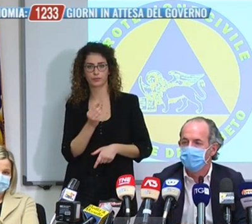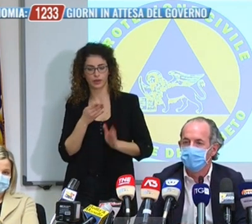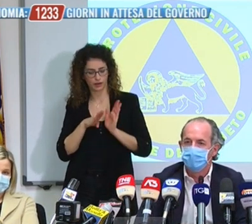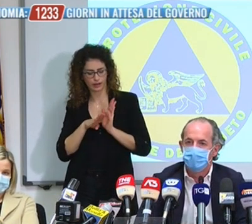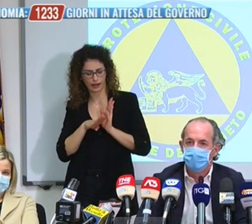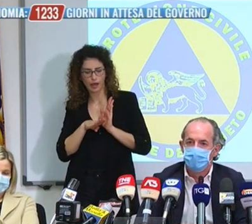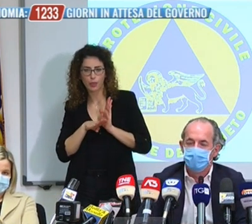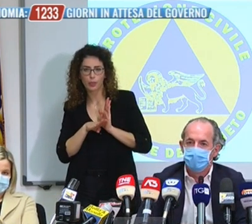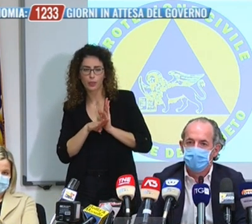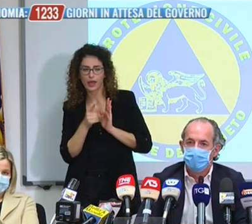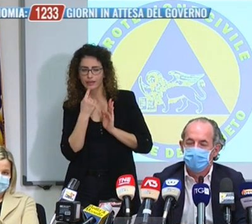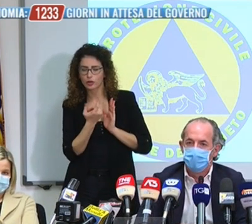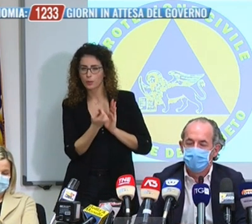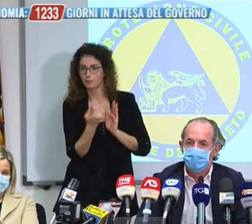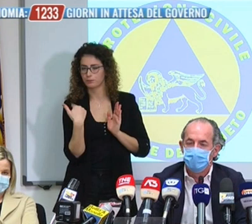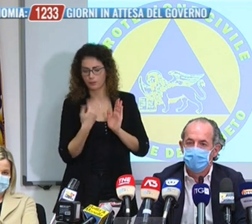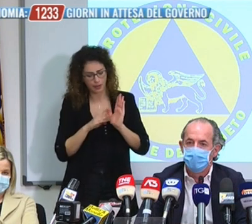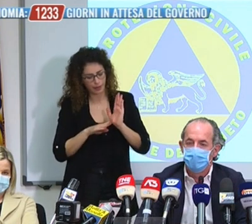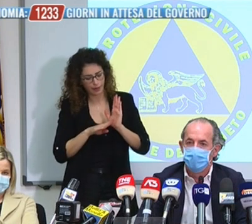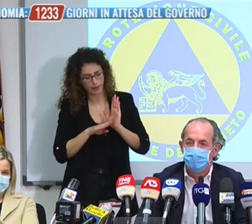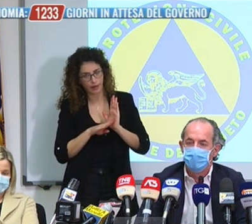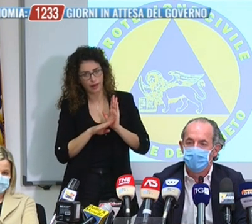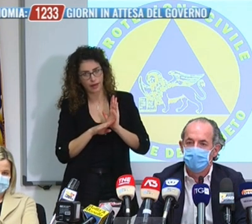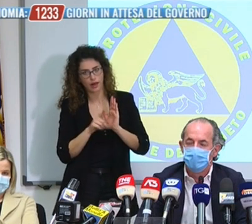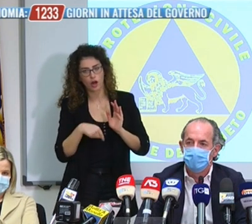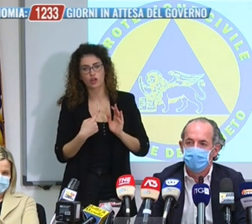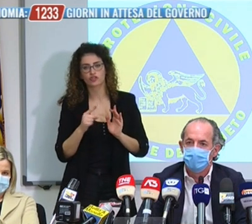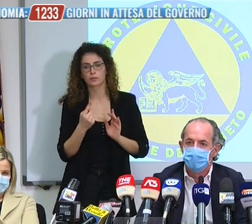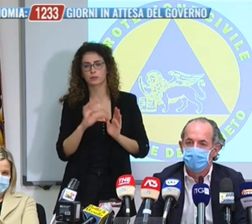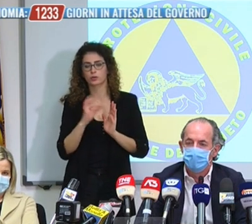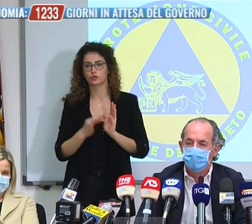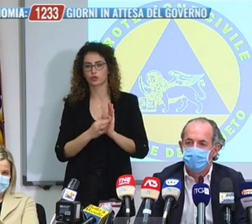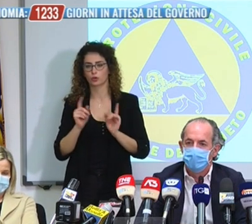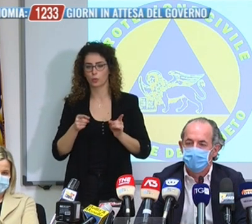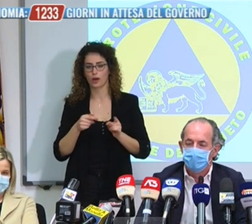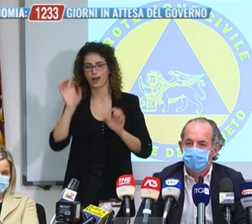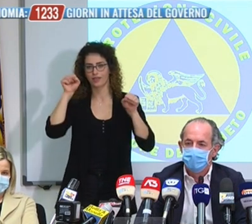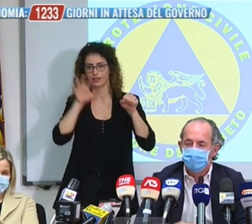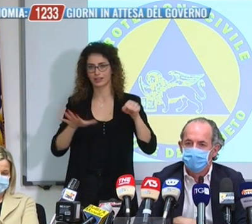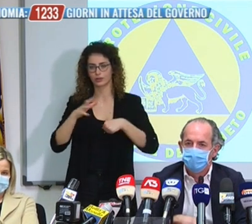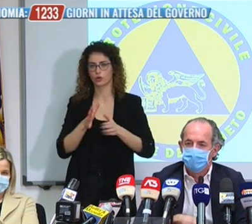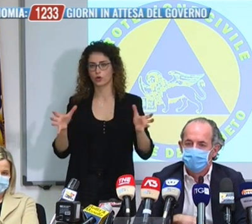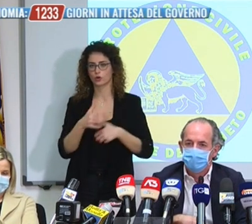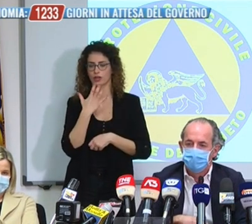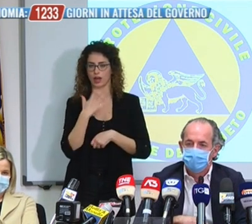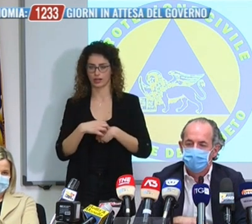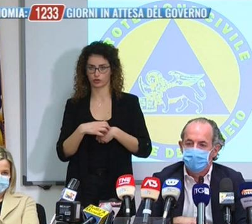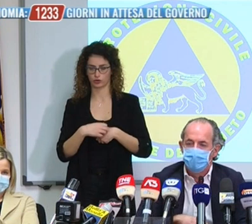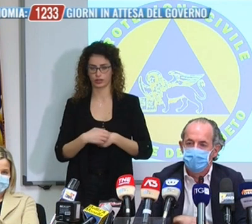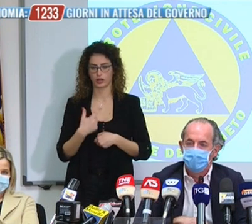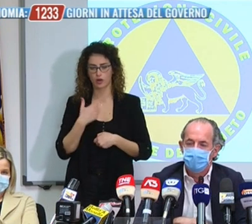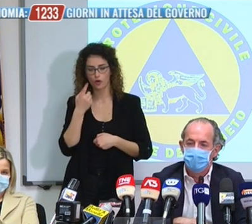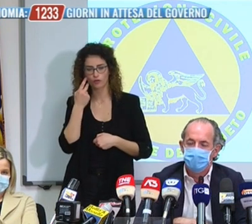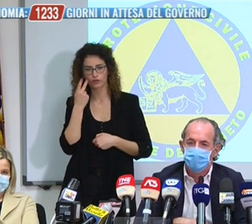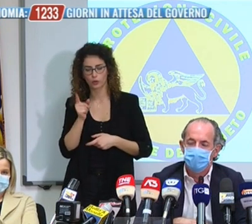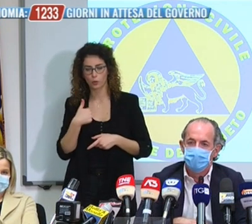di contagi, come l'ha definito poco fa. Oggi è il primo giorno, tra l'altro, che il Veneto è tornato arancione. Visto che sono piuttosto